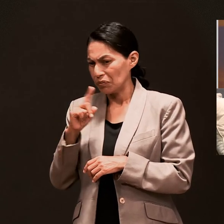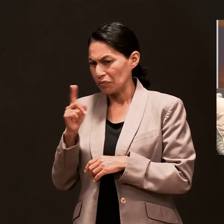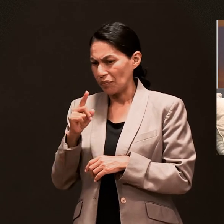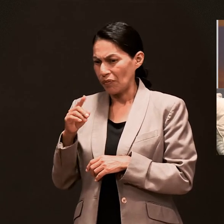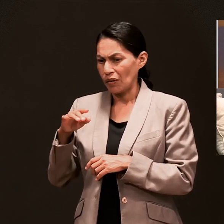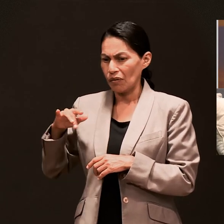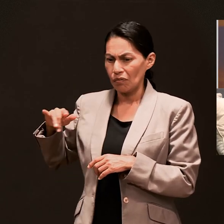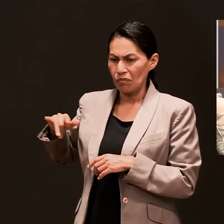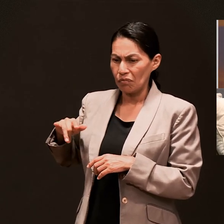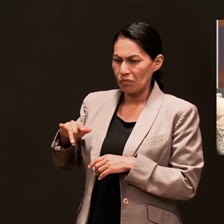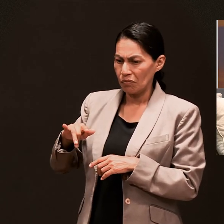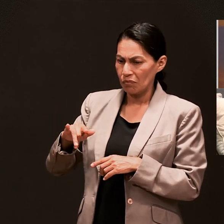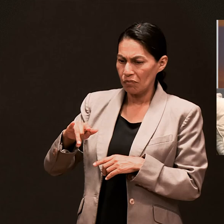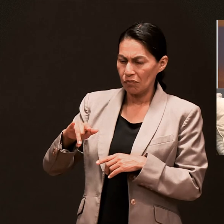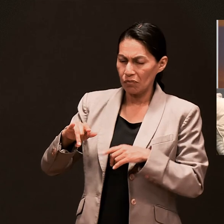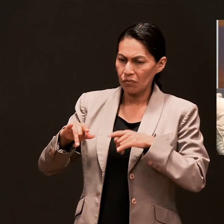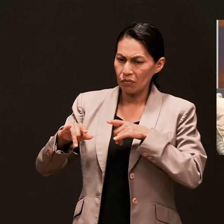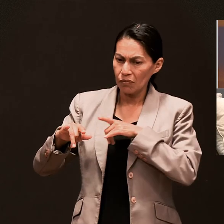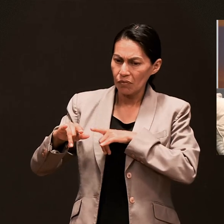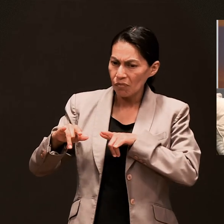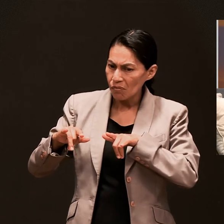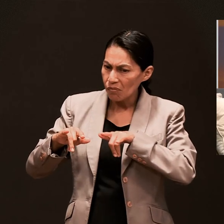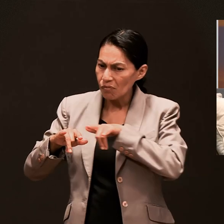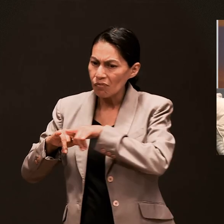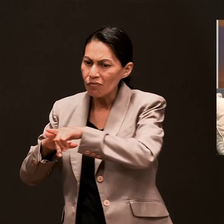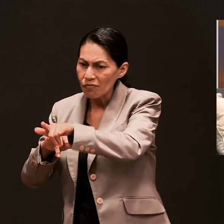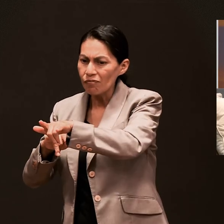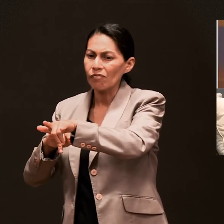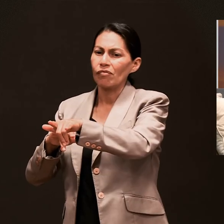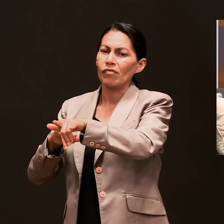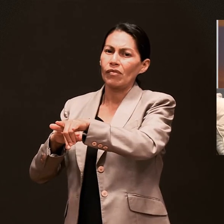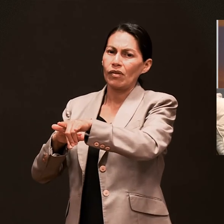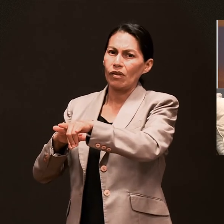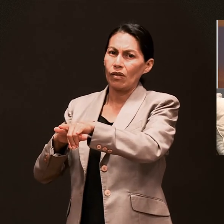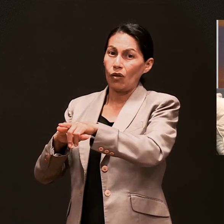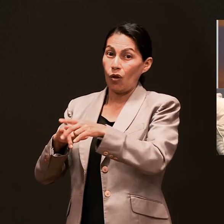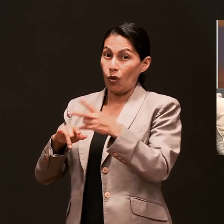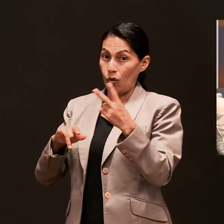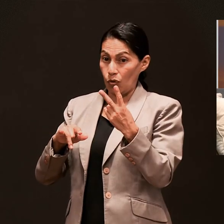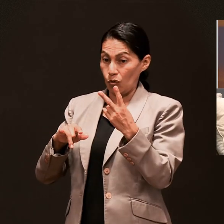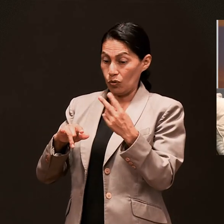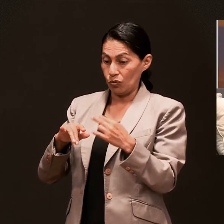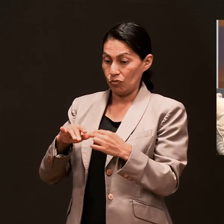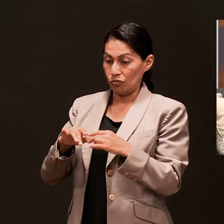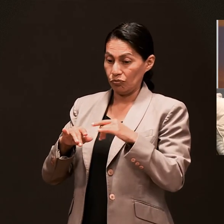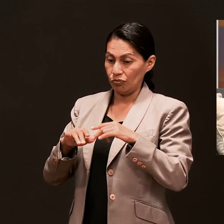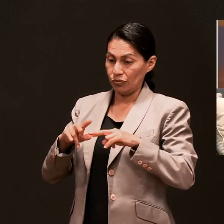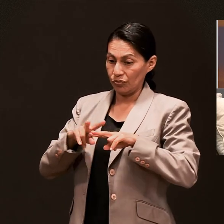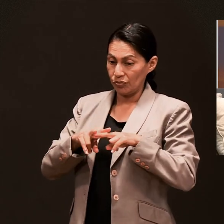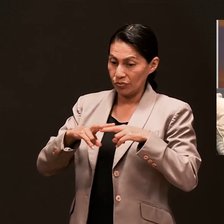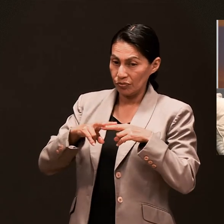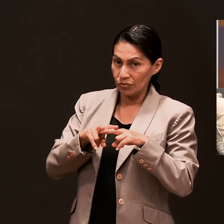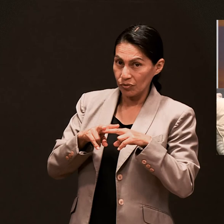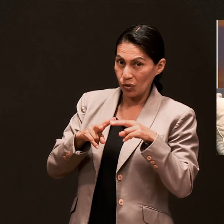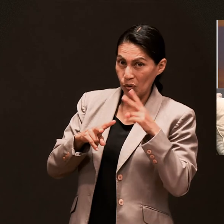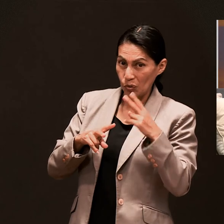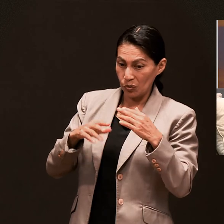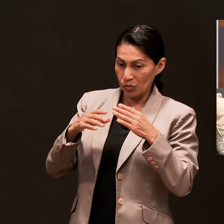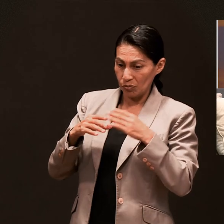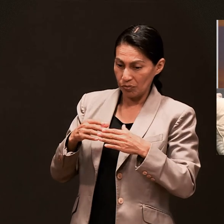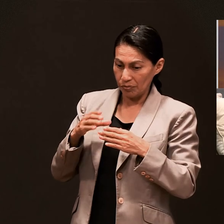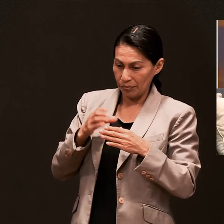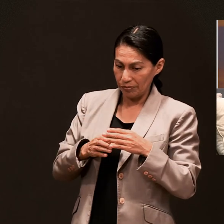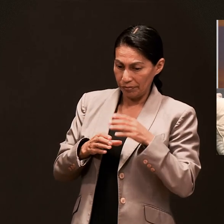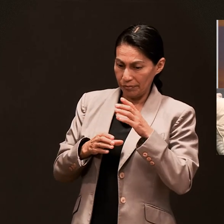visto dice porque el tráiler se me metió de una manera él iba en el carril y se mete el tráiler de doble caja pues como que no tiene